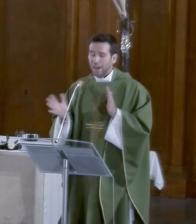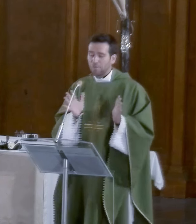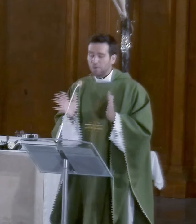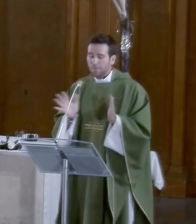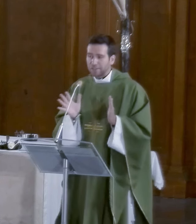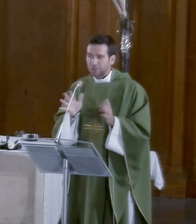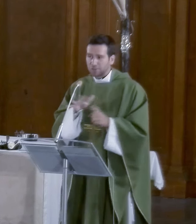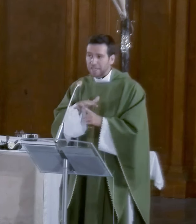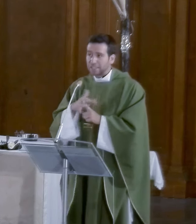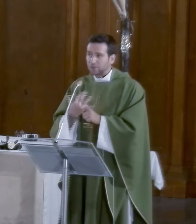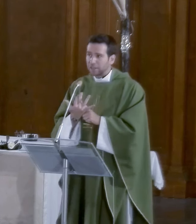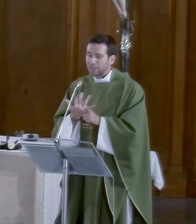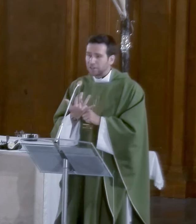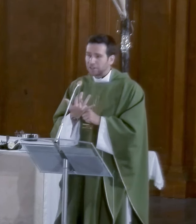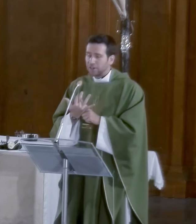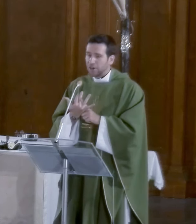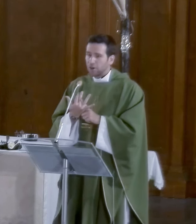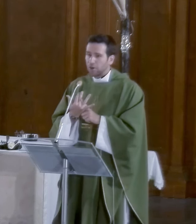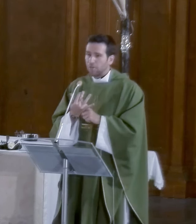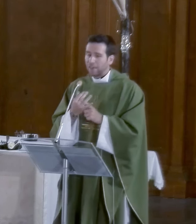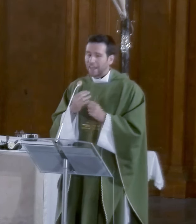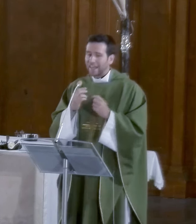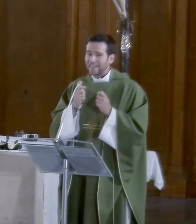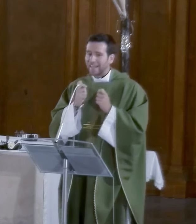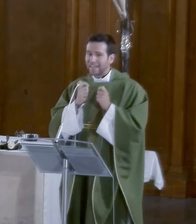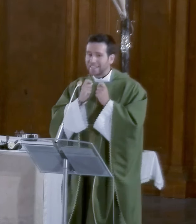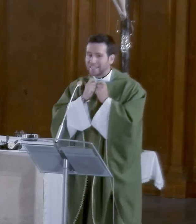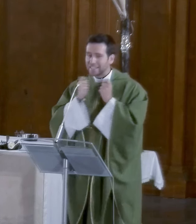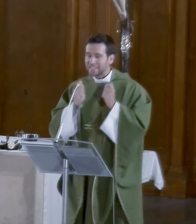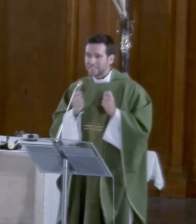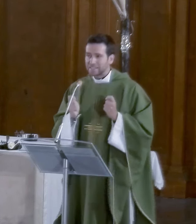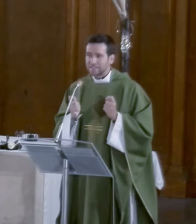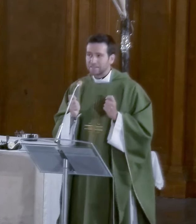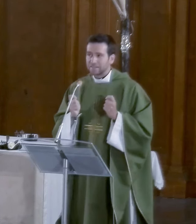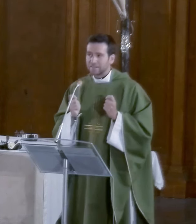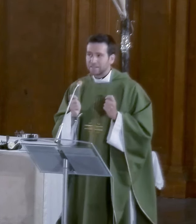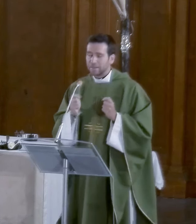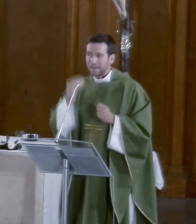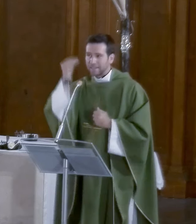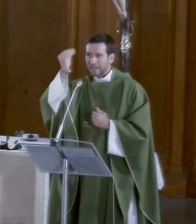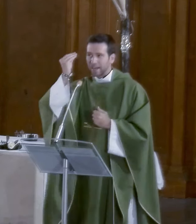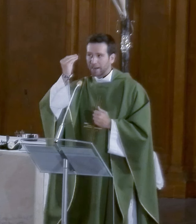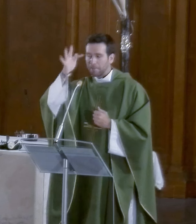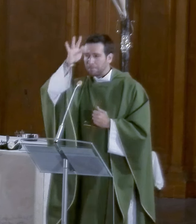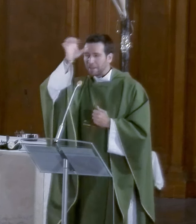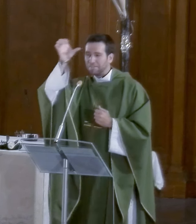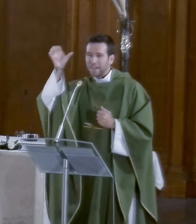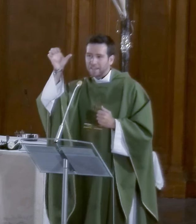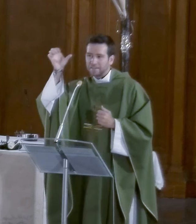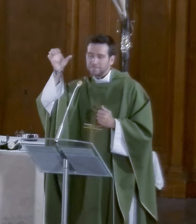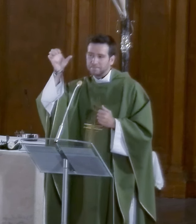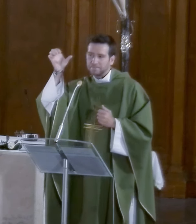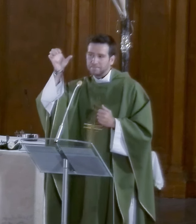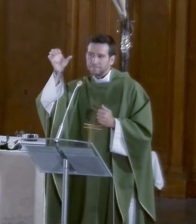entrar en un momento, una situación como de crisis, de pensar, mi